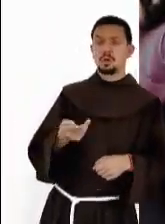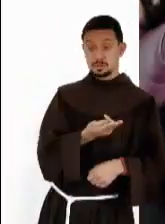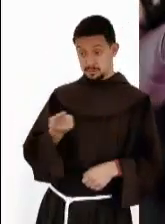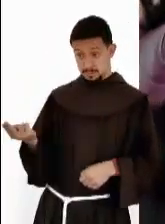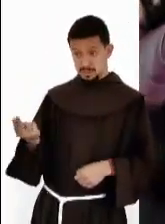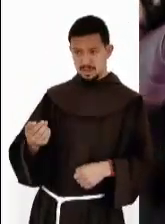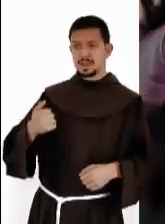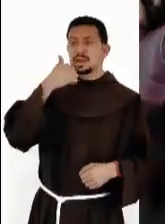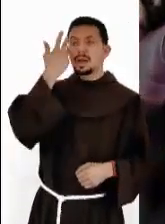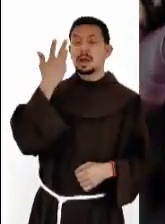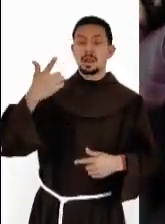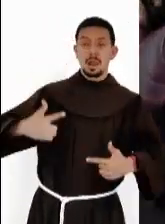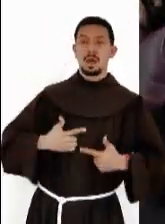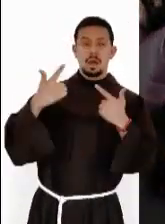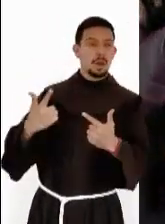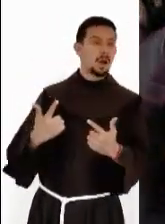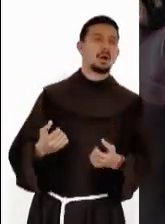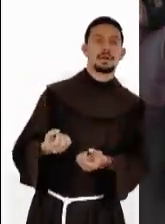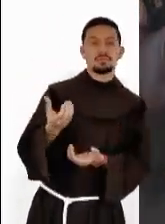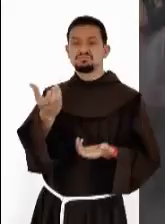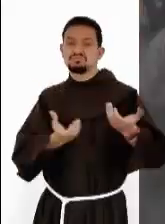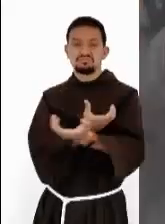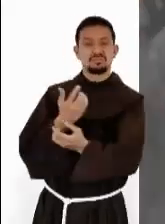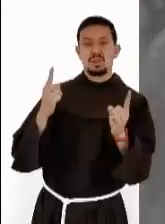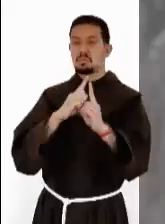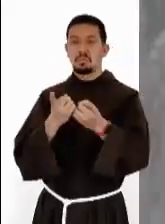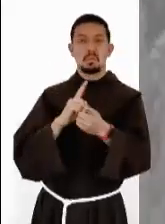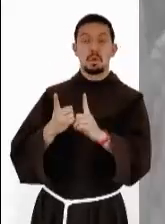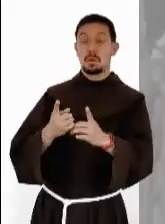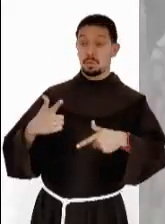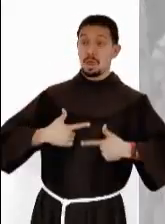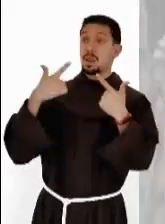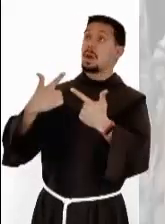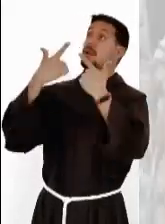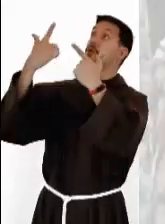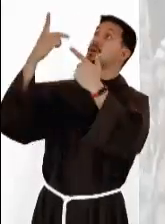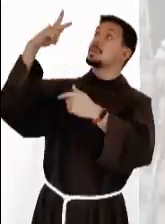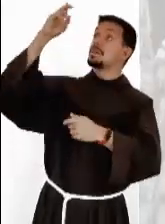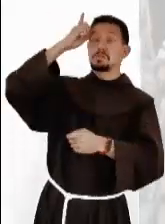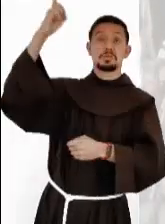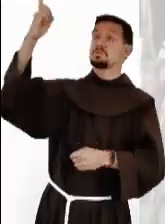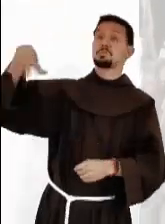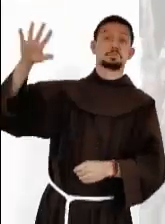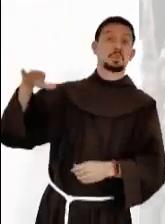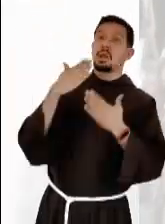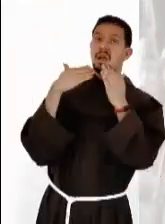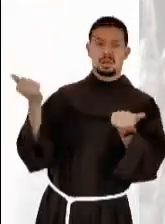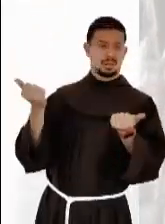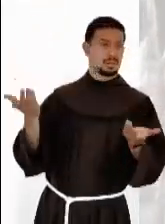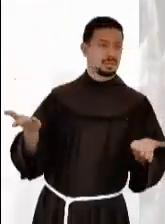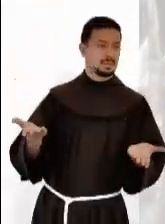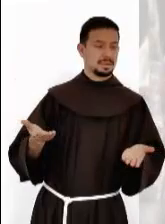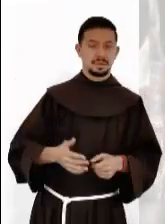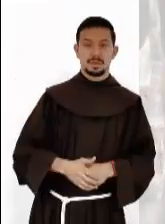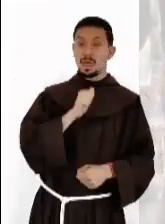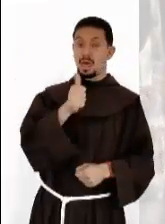que aspiran a recibir la gloria unos de otros y no buscan la gloria que solo viene de Dios? No piensen que